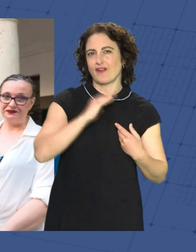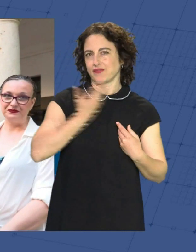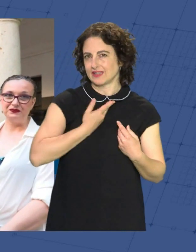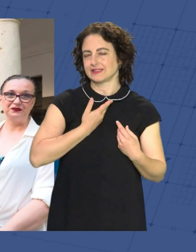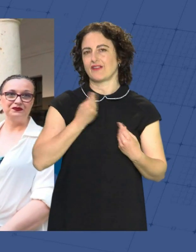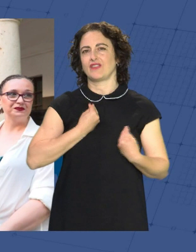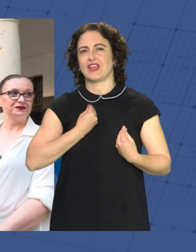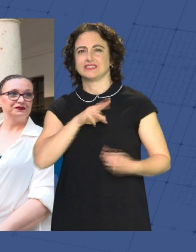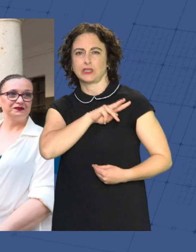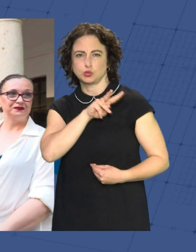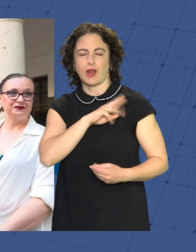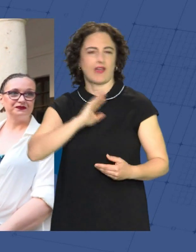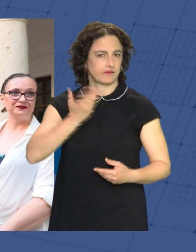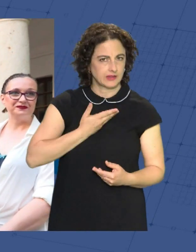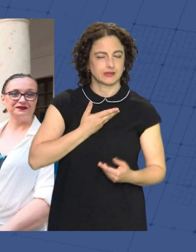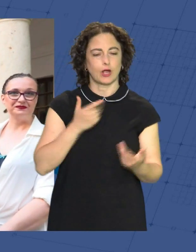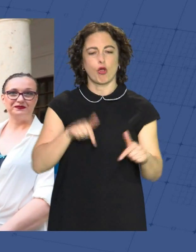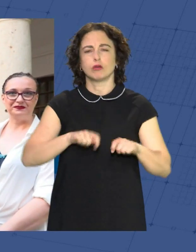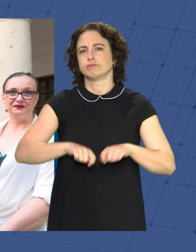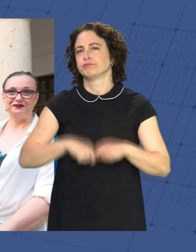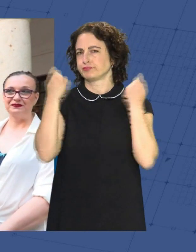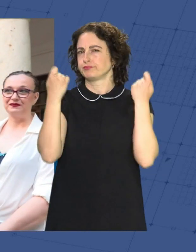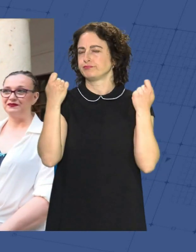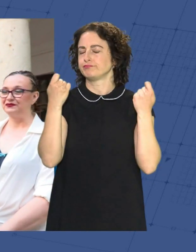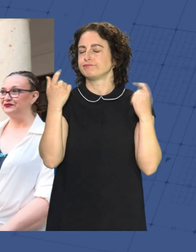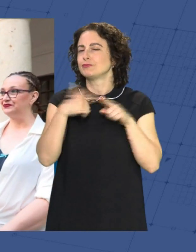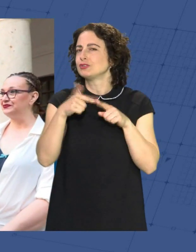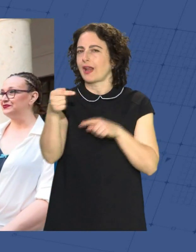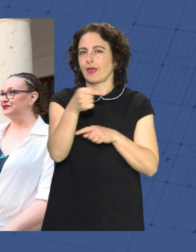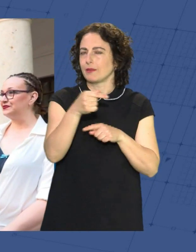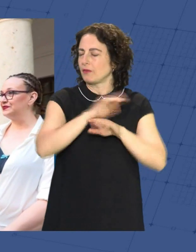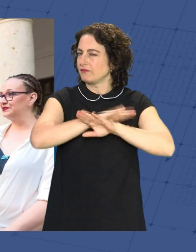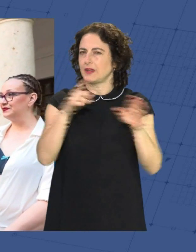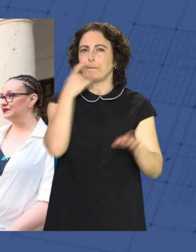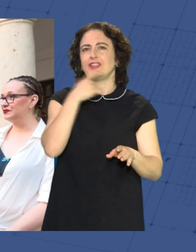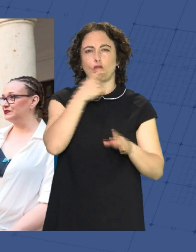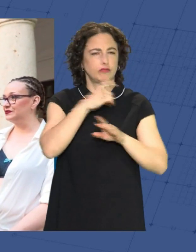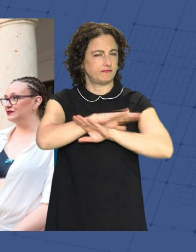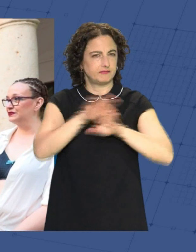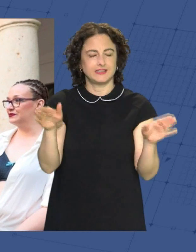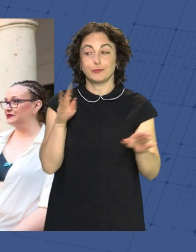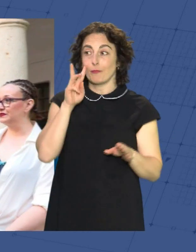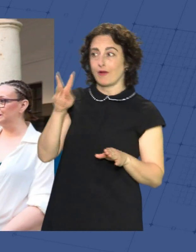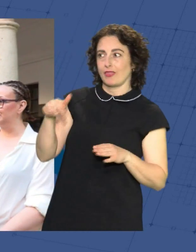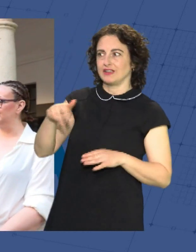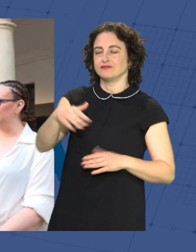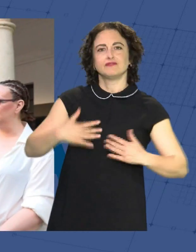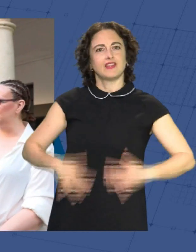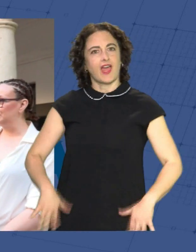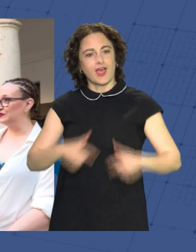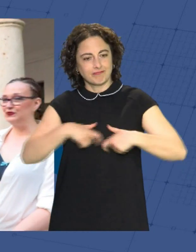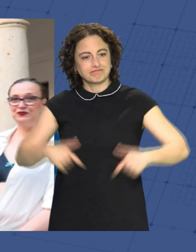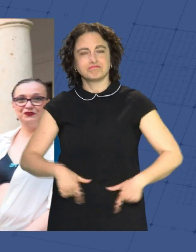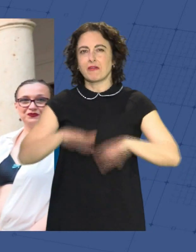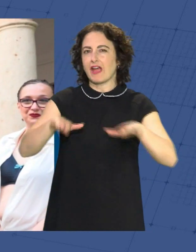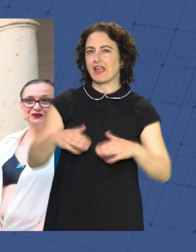vida sexual. Y hoy rompemos muchos tabúes y muchos mitos. Verlas desfilar a ellas en traje de baño, con esa